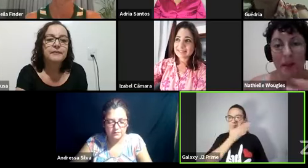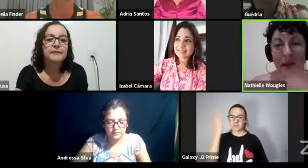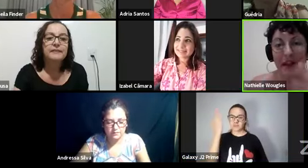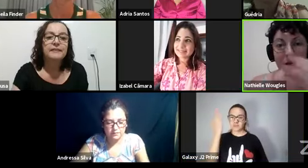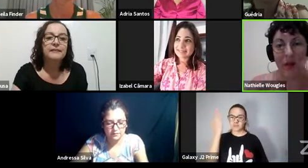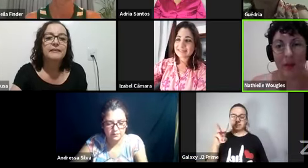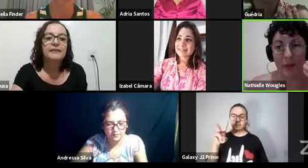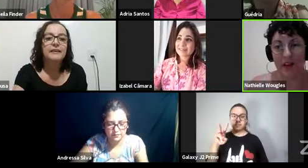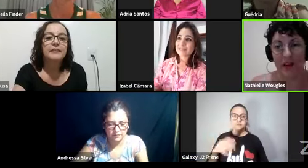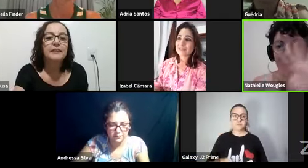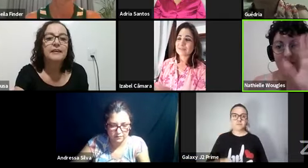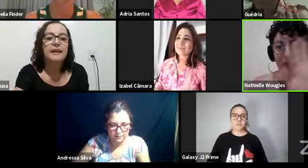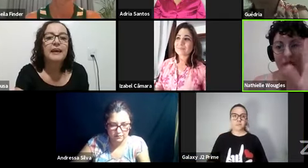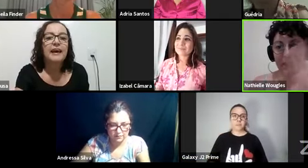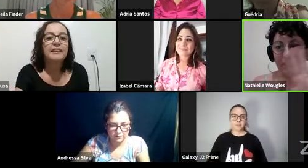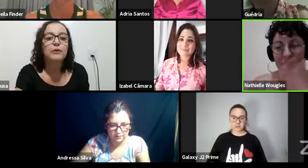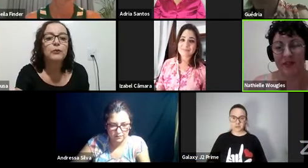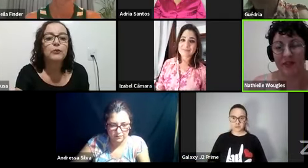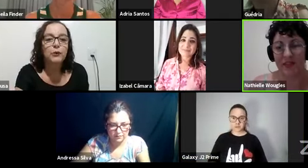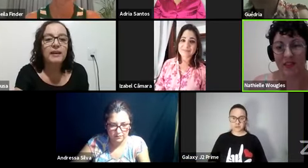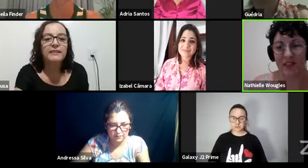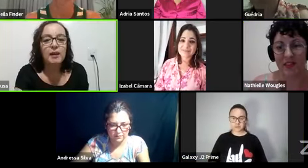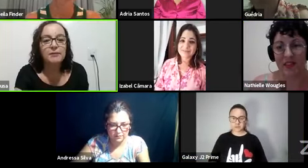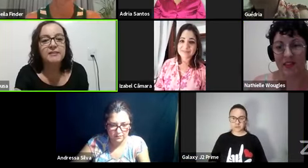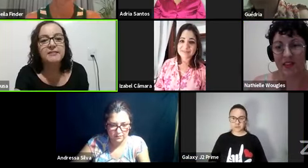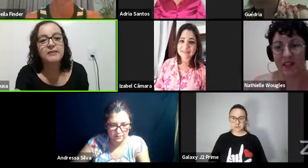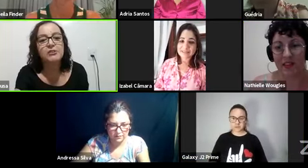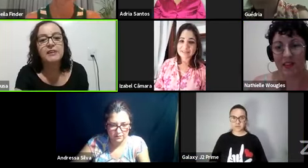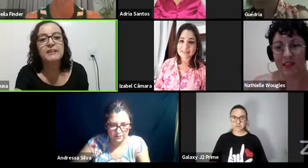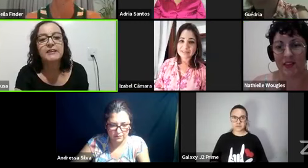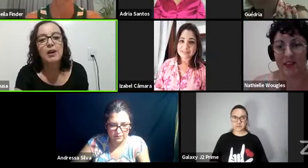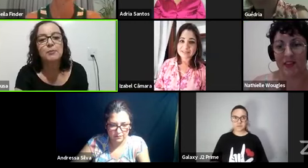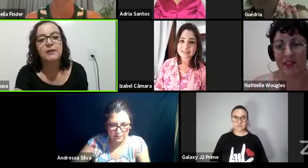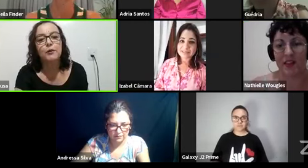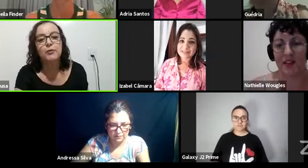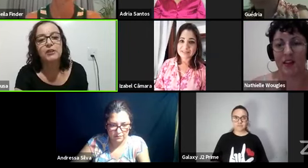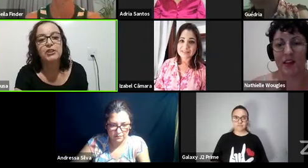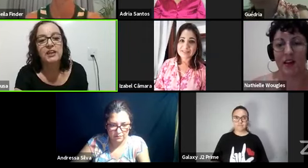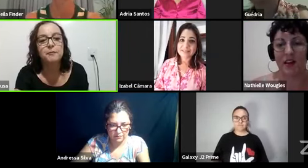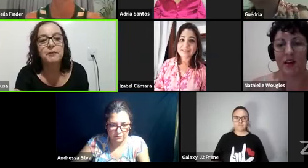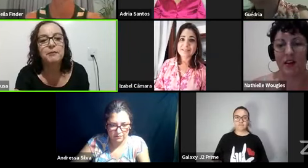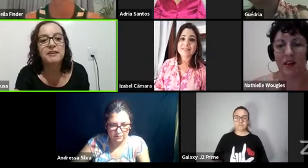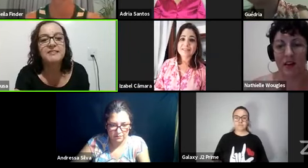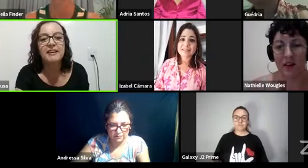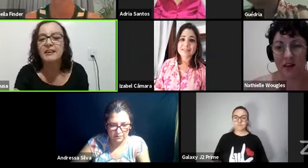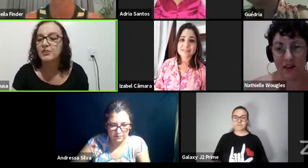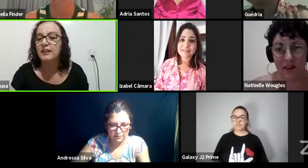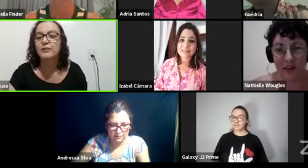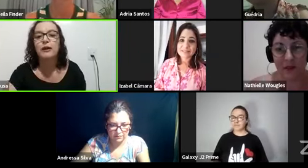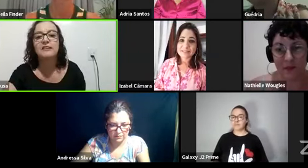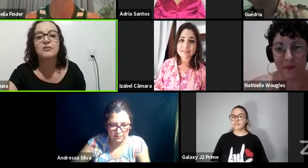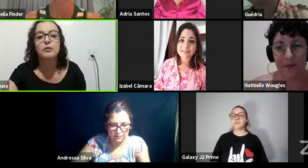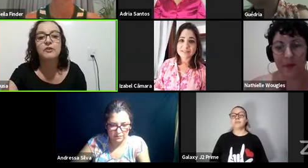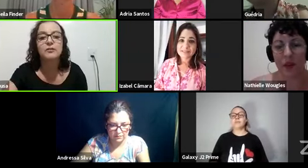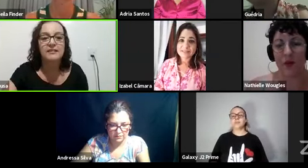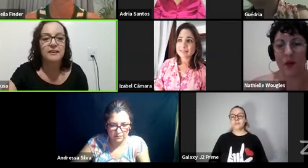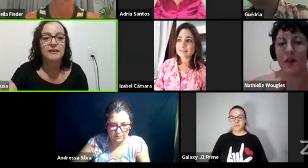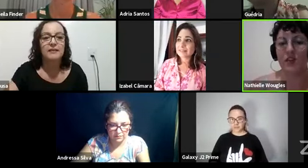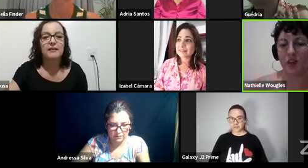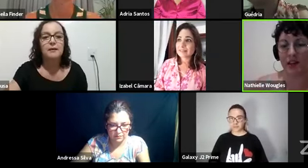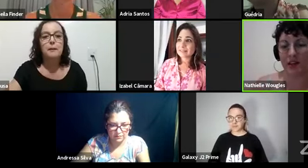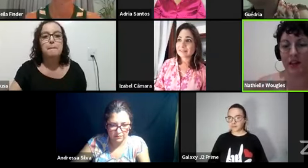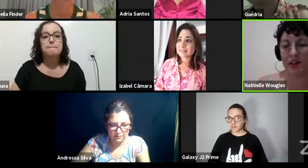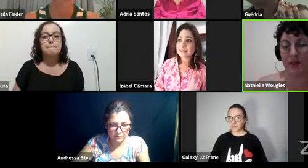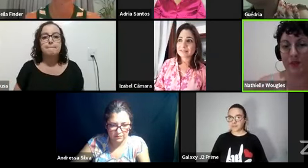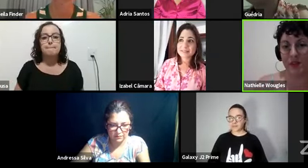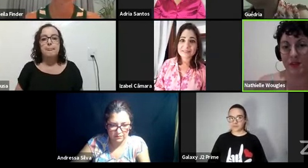Porque ela perdeu? Ela não viu a intérprete, ela disse que não tinha intérprete. Eu fechei a minha, mas tem, acho que ela não, ela só via você. Eu é